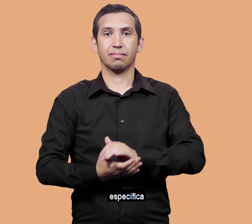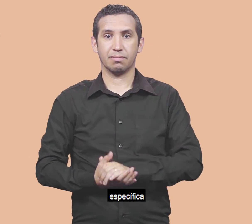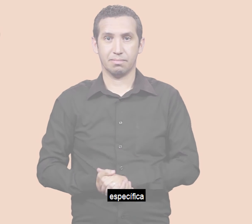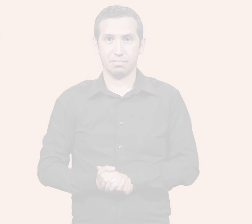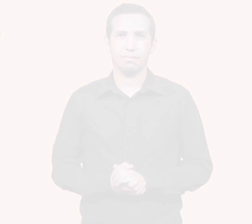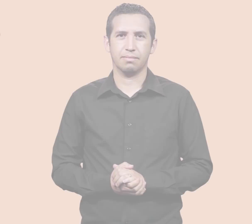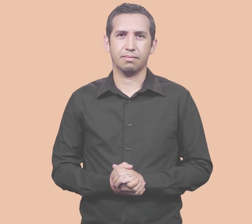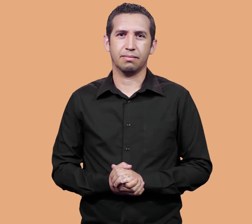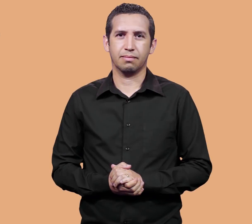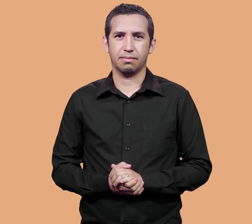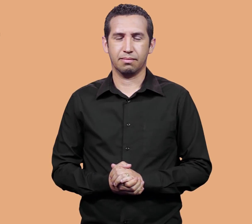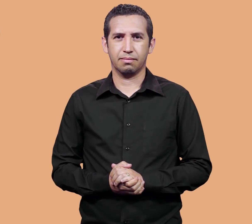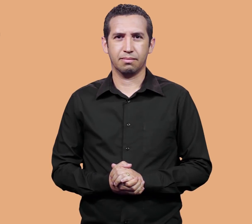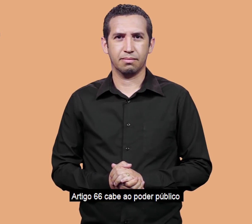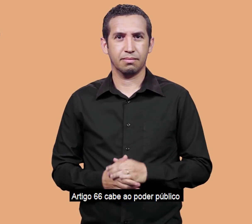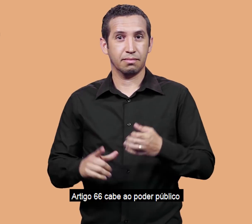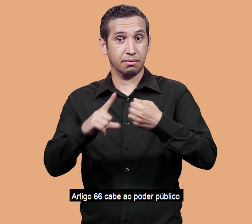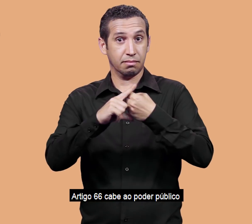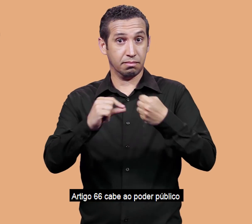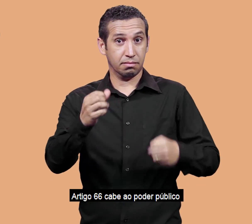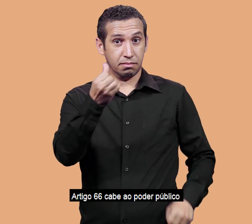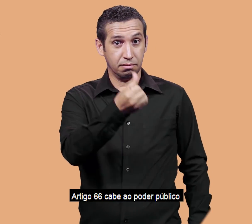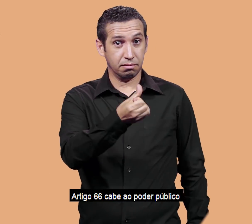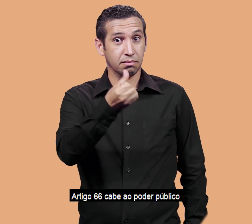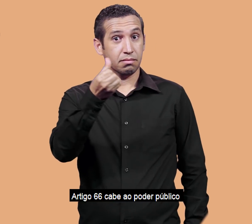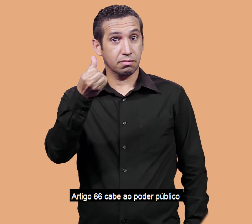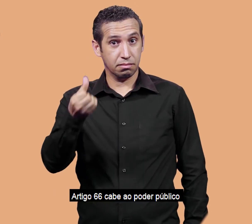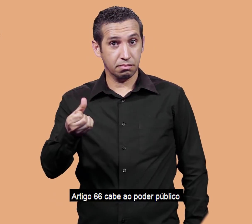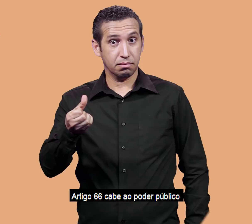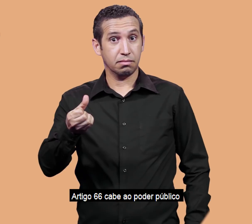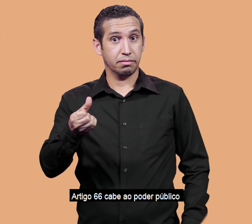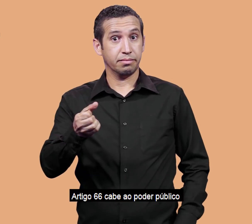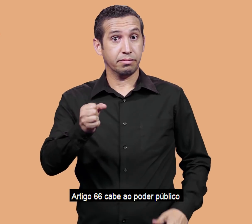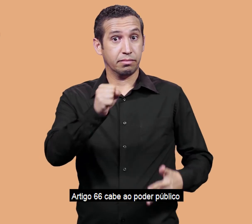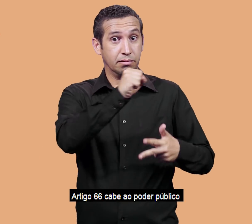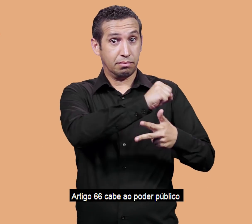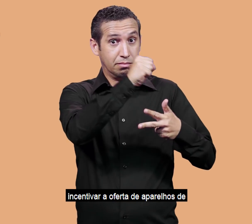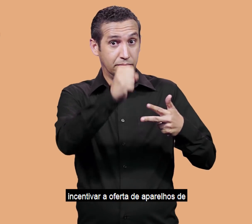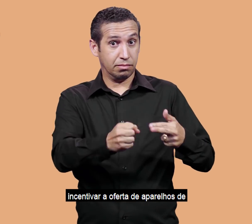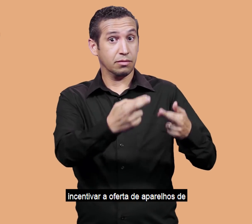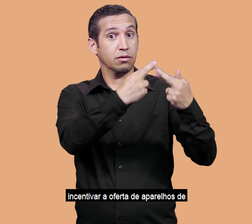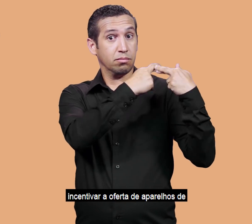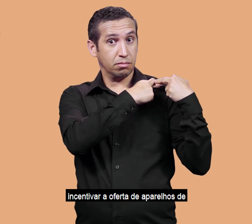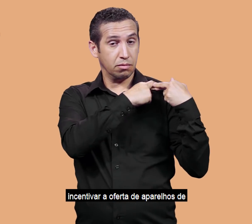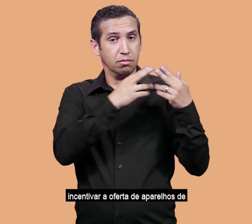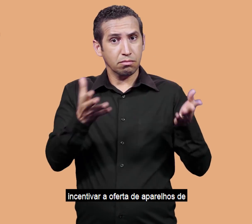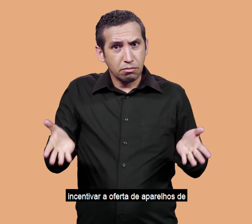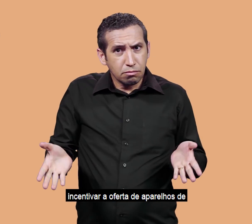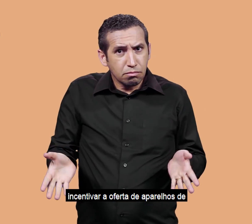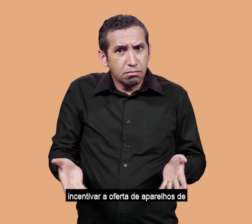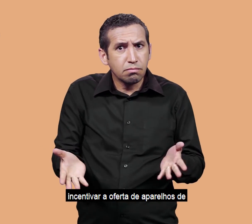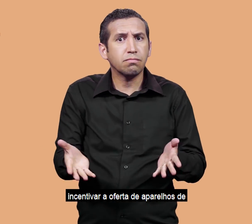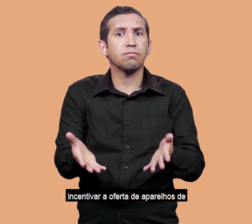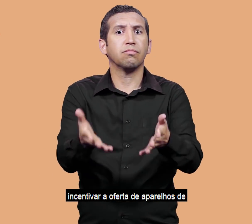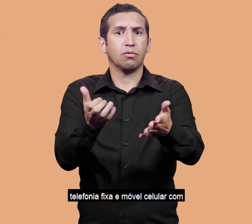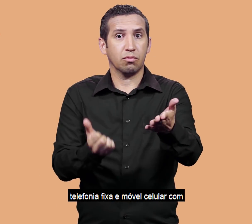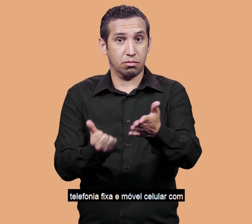o artigo 66 cabe ao poder público incentivar a oferta de aparelhos de telefonia fixa e móvel